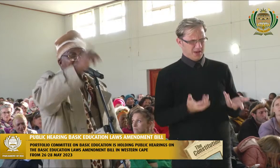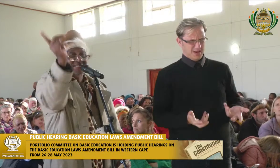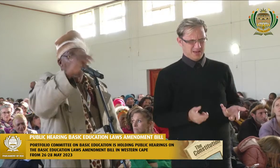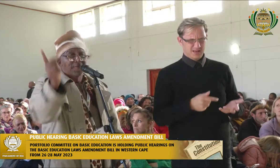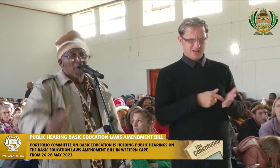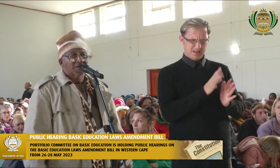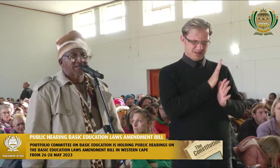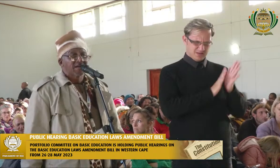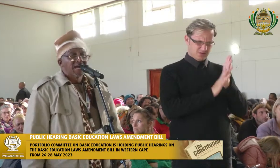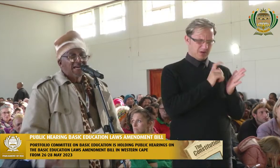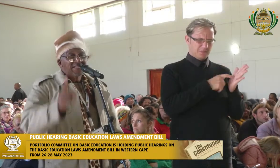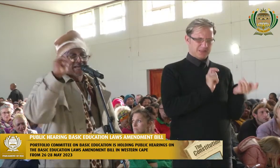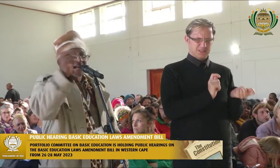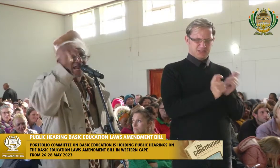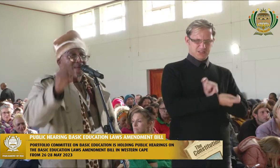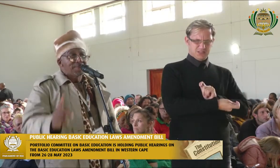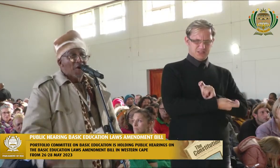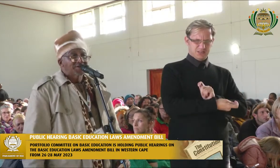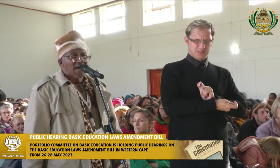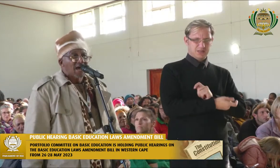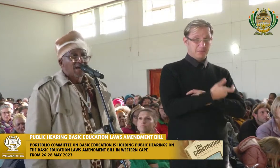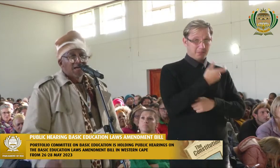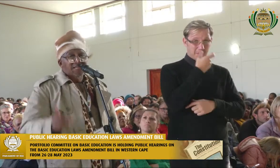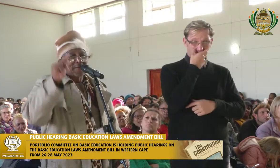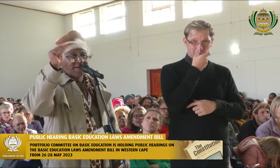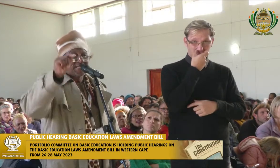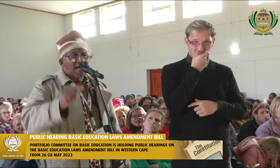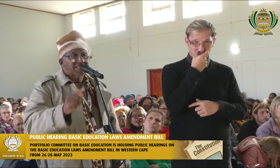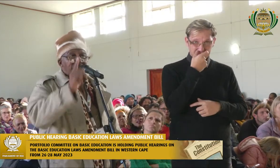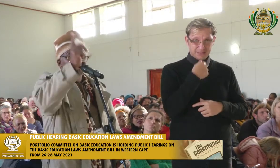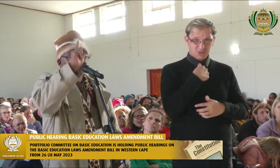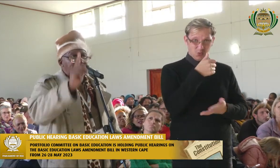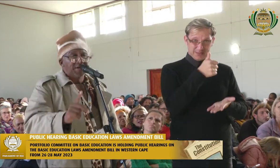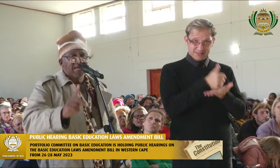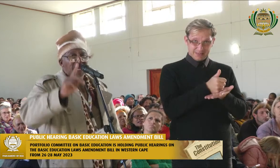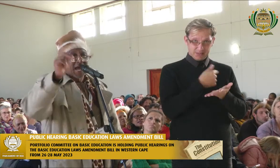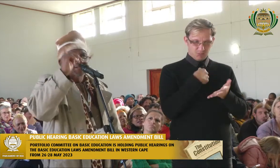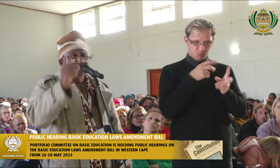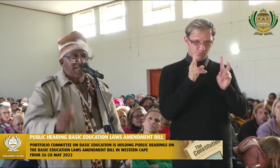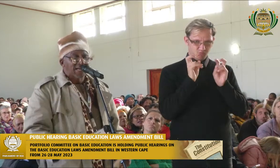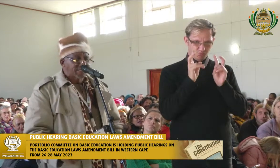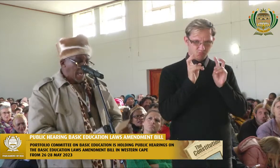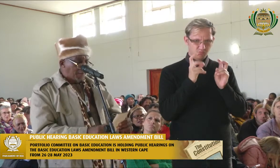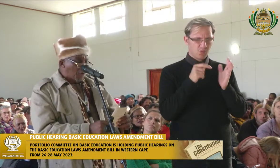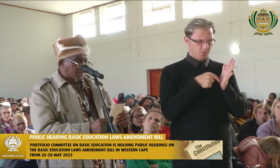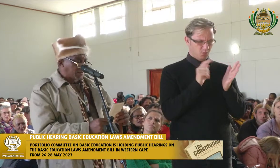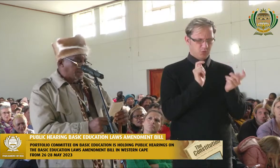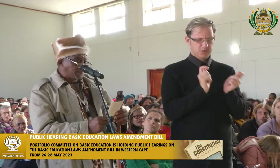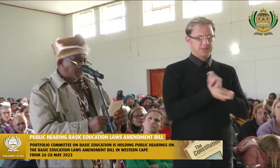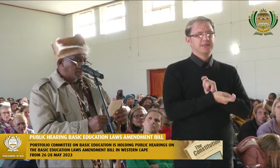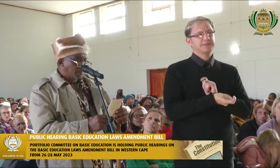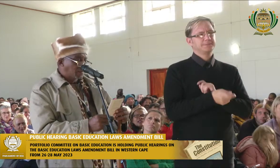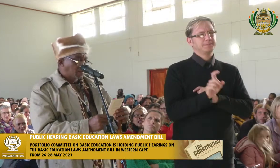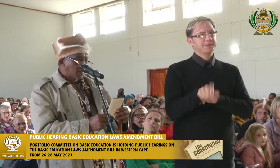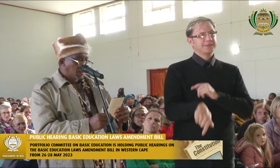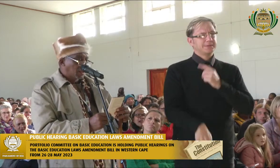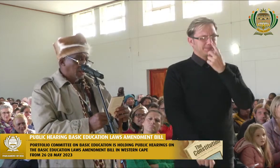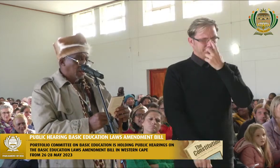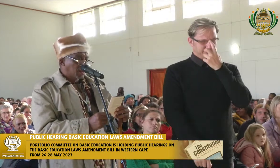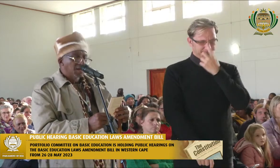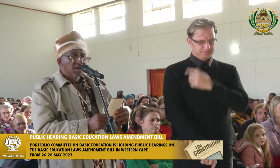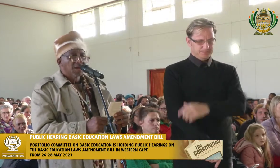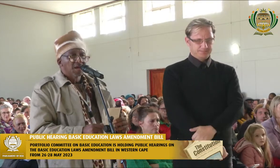geskiedenis moet herskryf word. Cyril Ramaphosa, terwyl jy daar sit, moet die geskiedenis herskryf word.